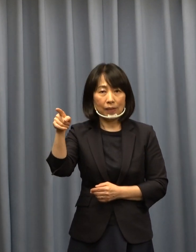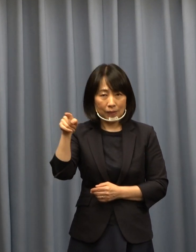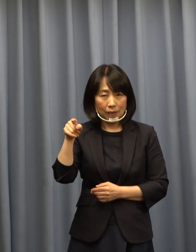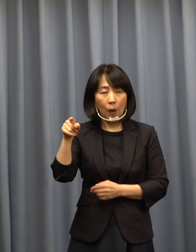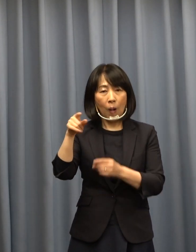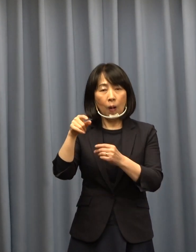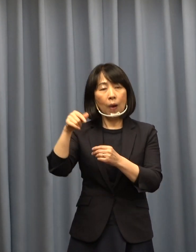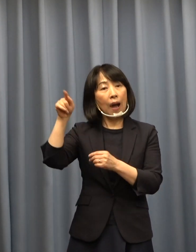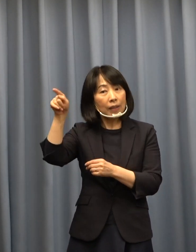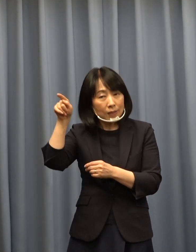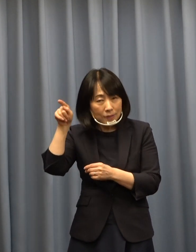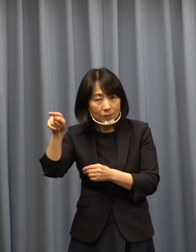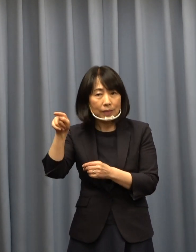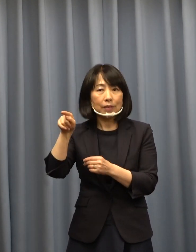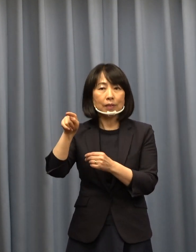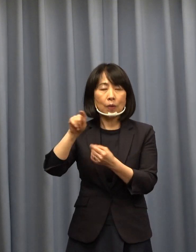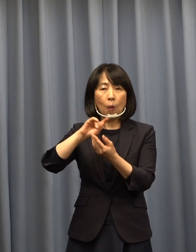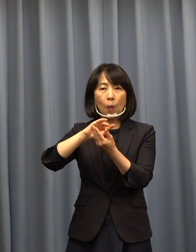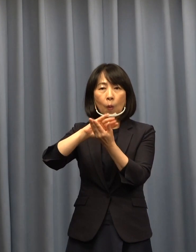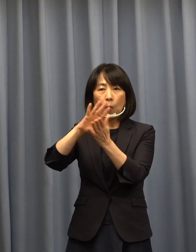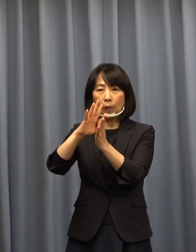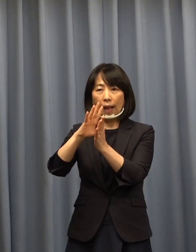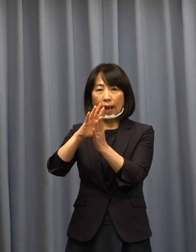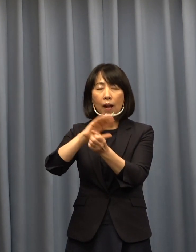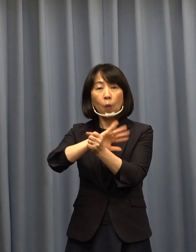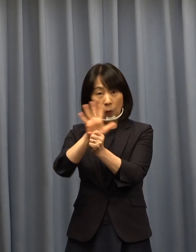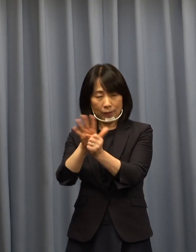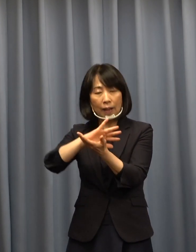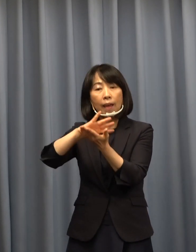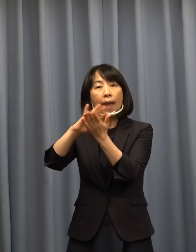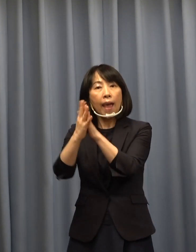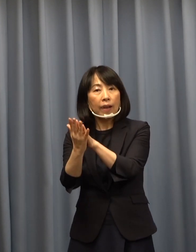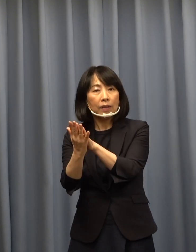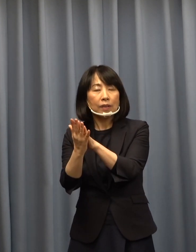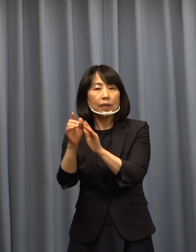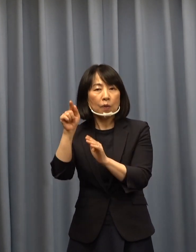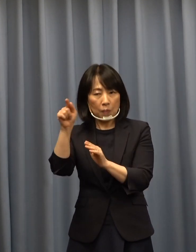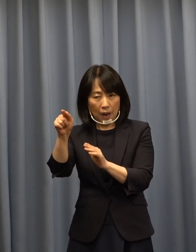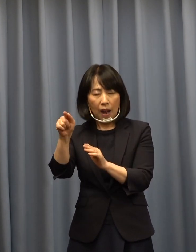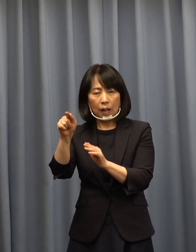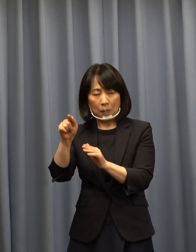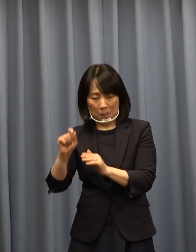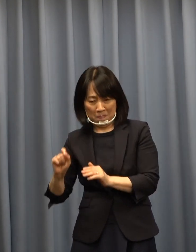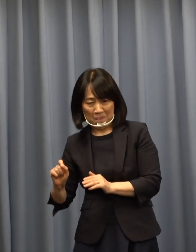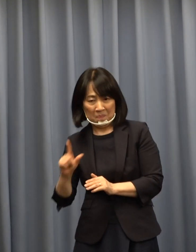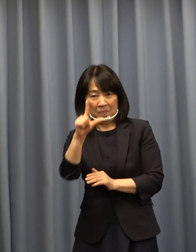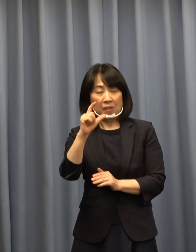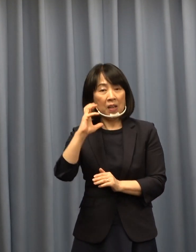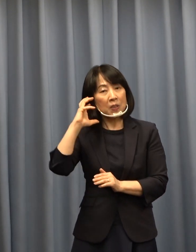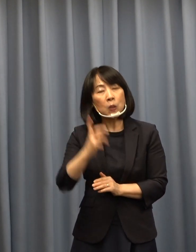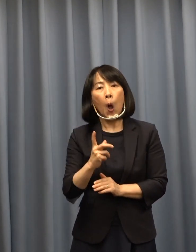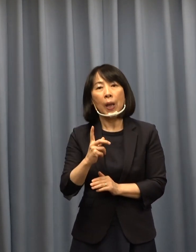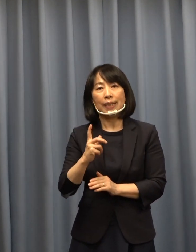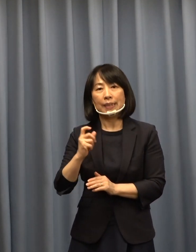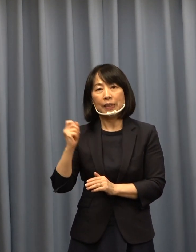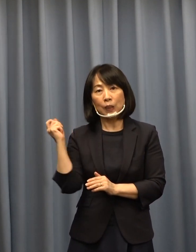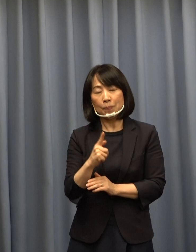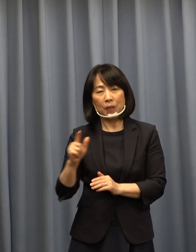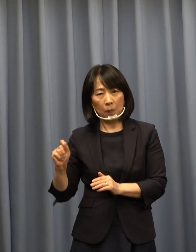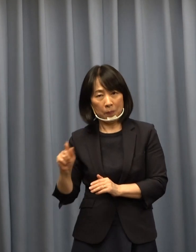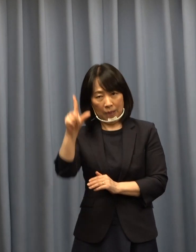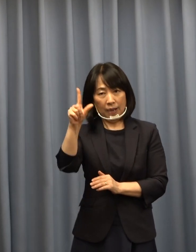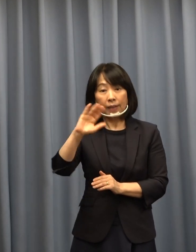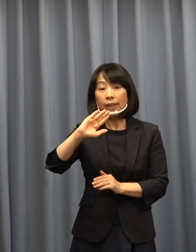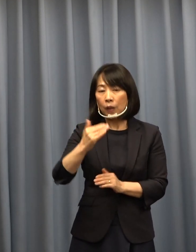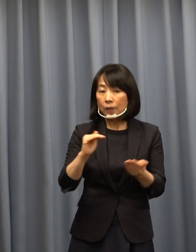るような変異株が入りました、変わってきましたというふうに、かなり急峻な角度で増加があった、そういうものをかなり抑え